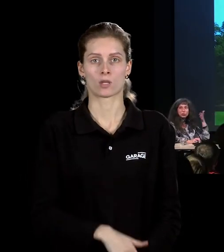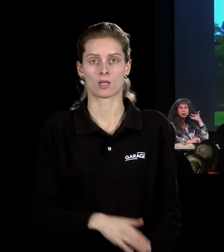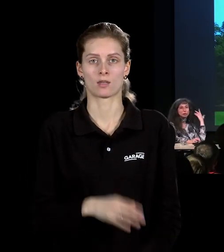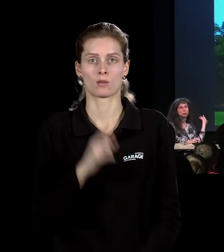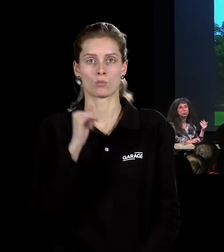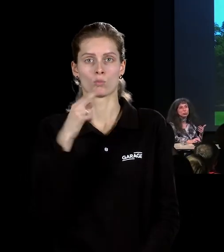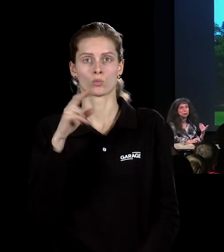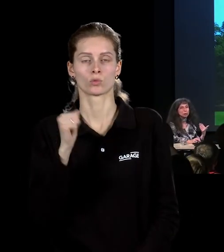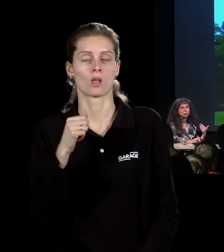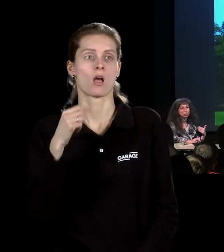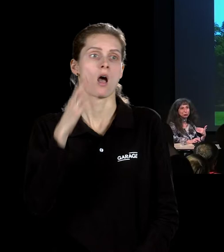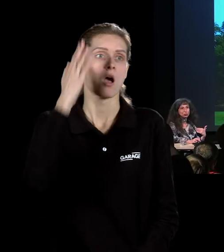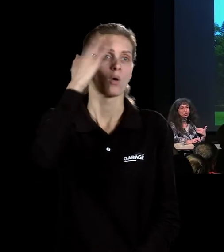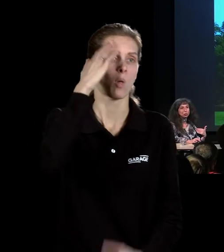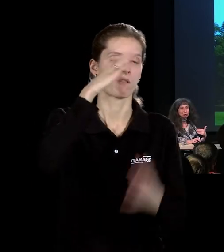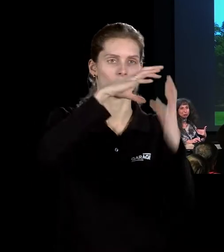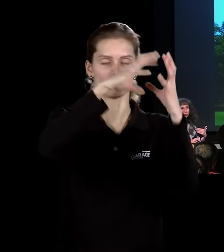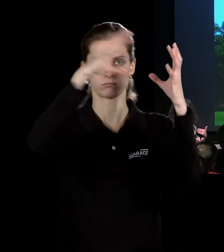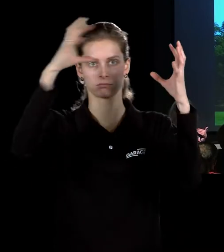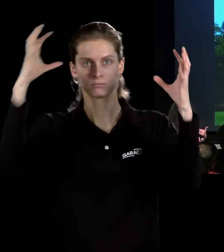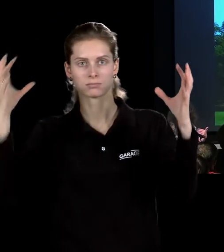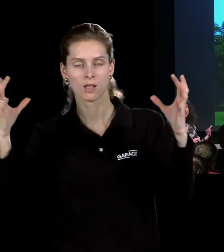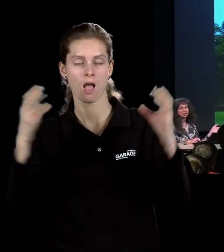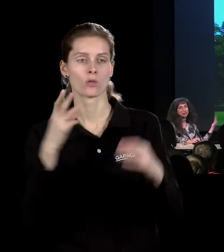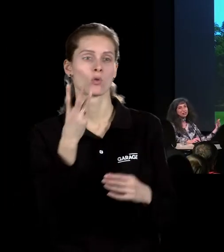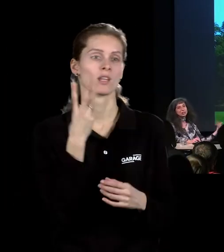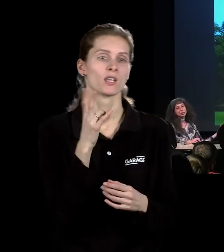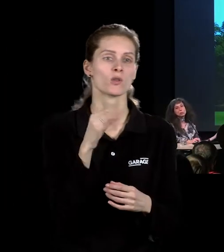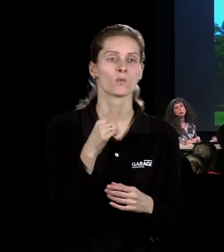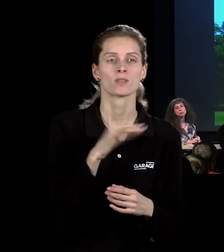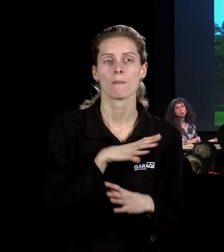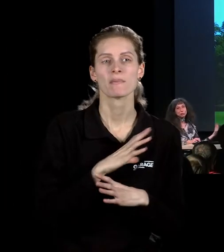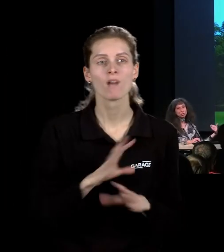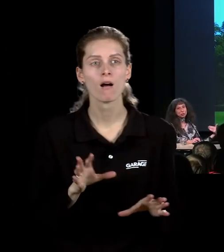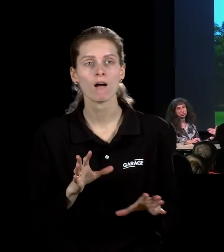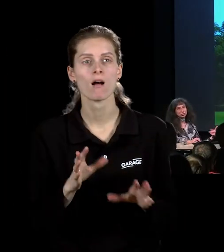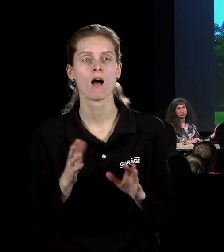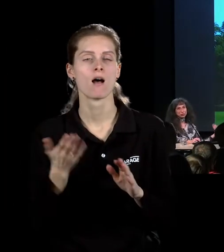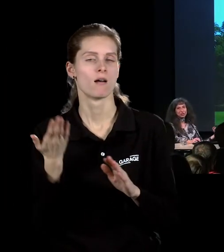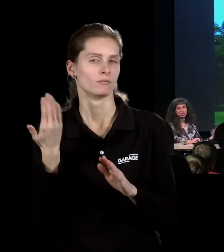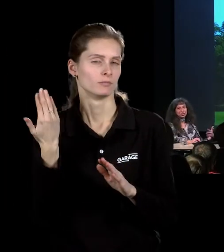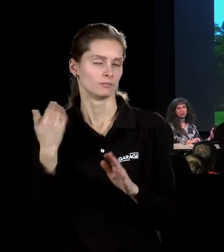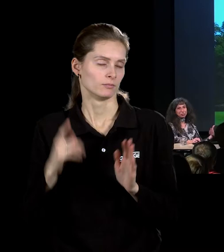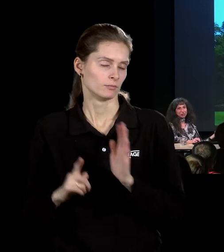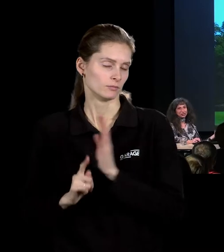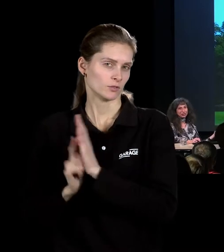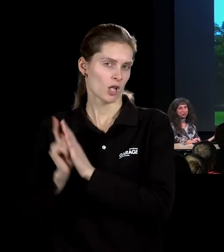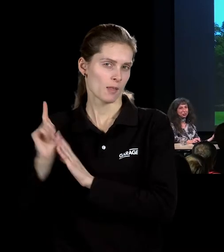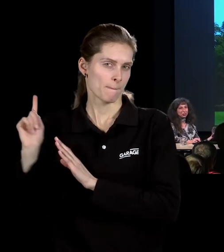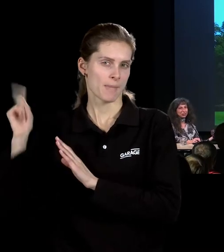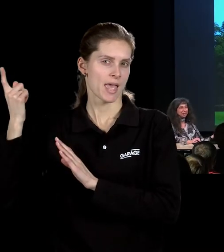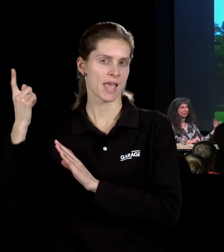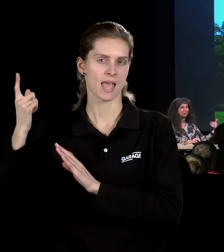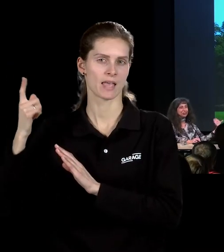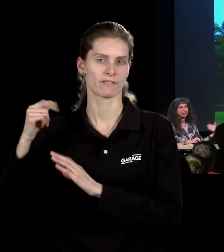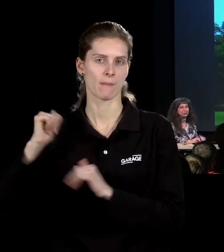сколько угодно головам, сколько угодно руки, но все-таки трехногим он не бывает, как отсылка к самому первому перформансу, который он делал вот с этой самой найденной